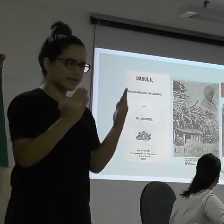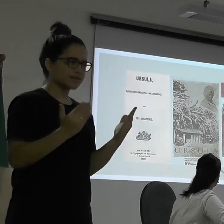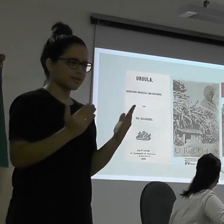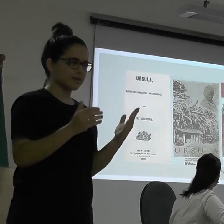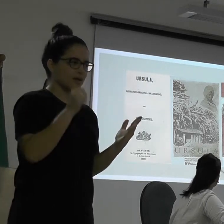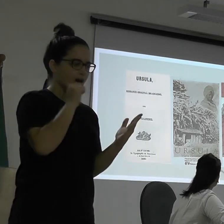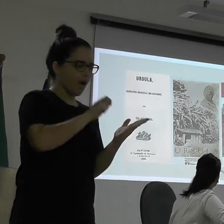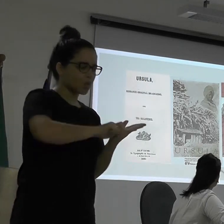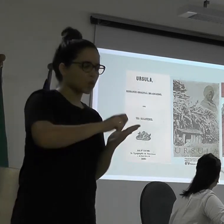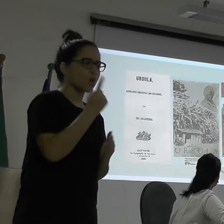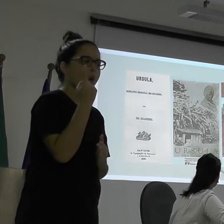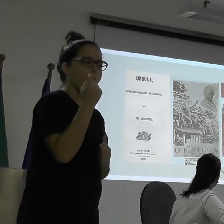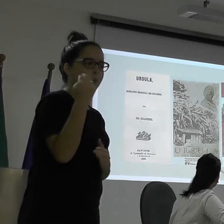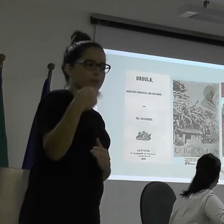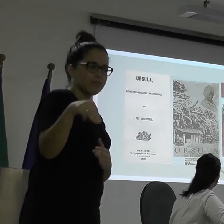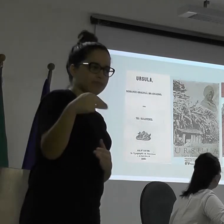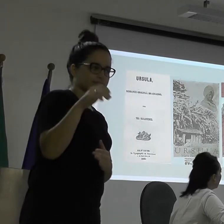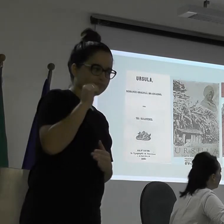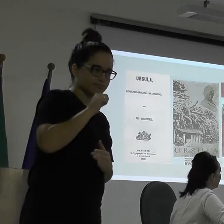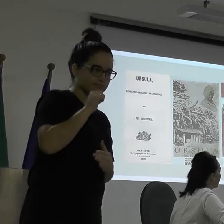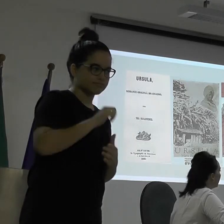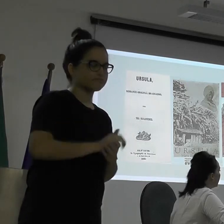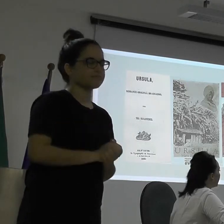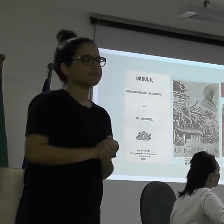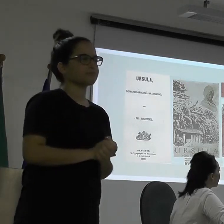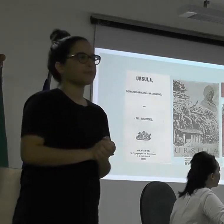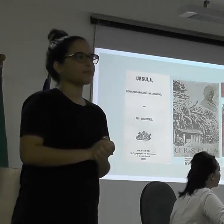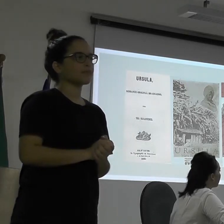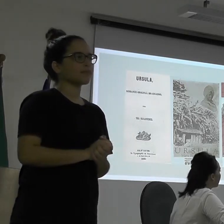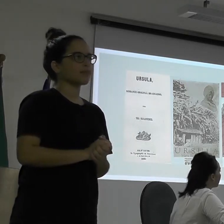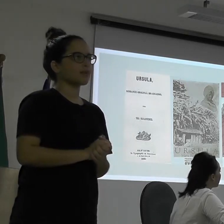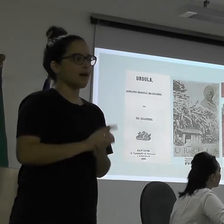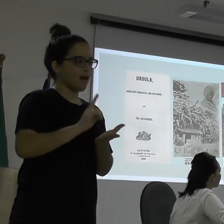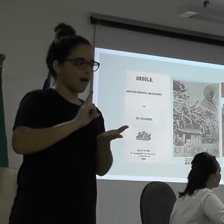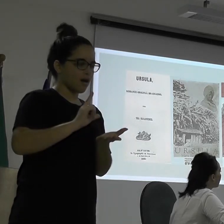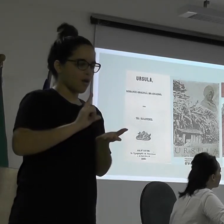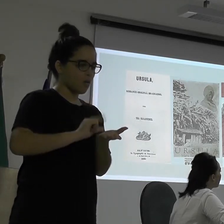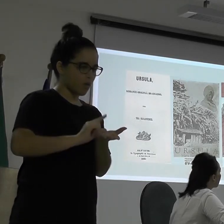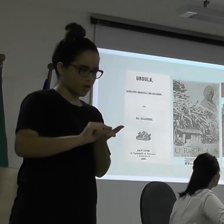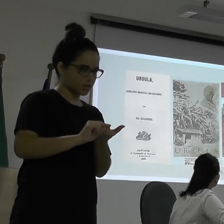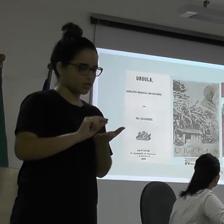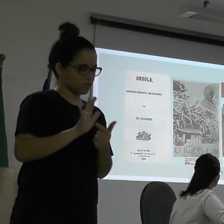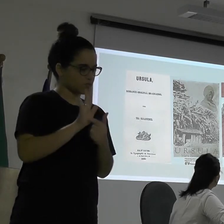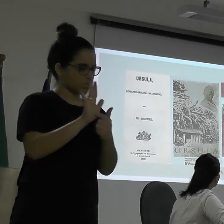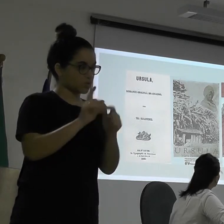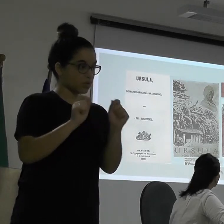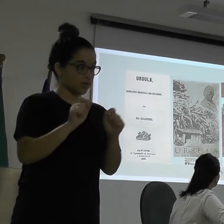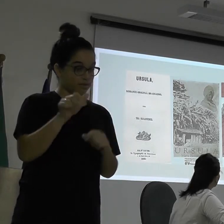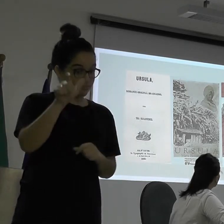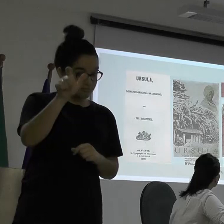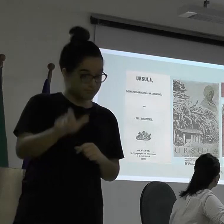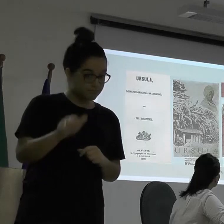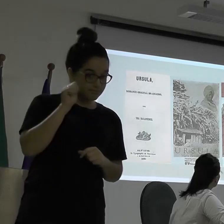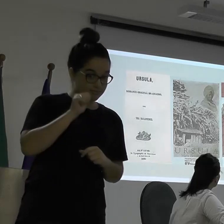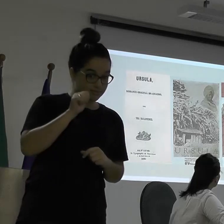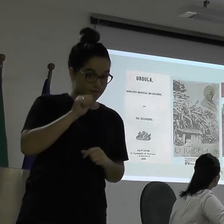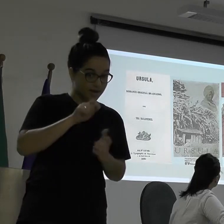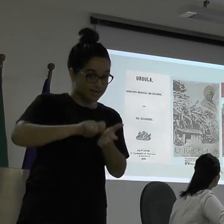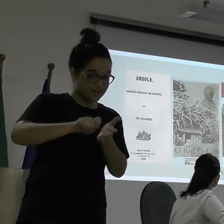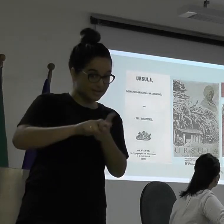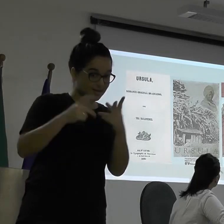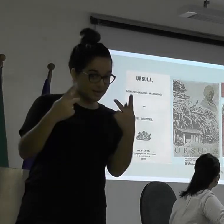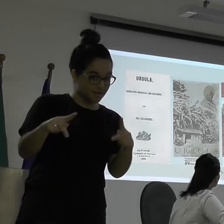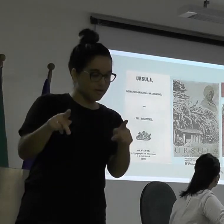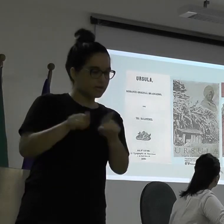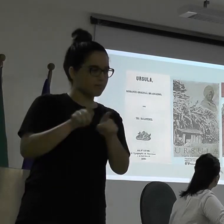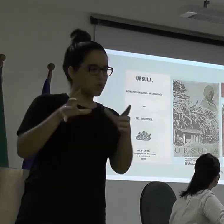Régia Agostinho da Silva, em seu artigo A Mente, Essa Ninguém Pode Escravizar, Maria Firmina e a escrita feita por mulheres